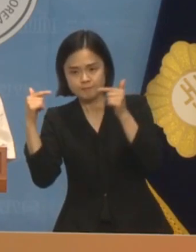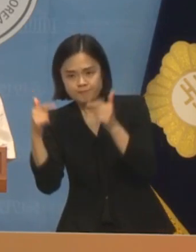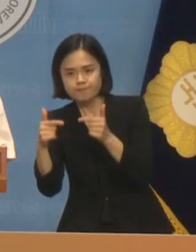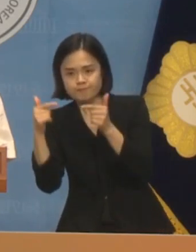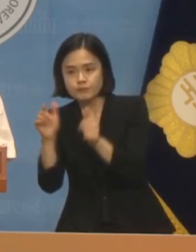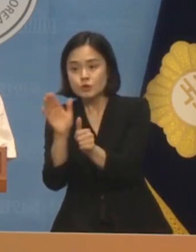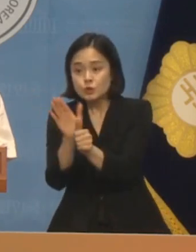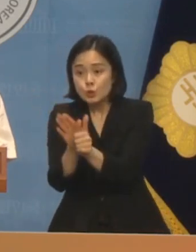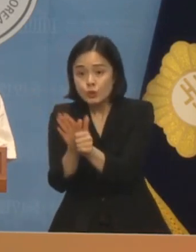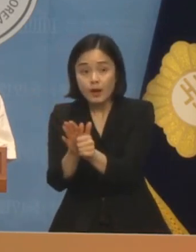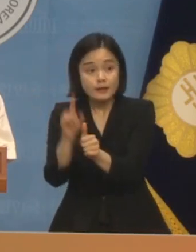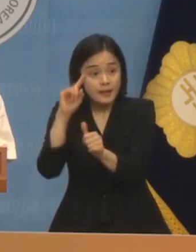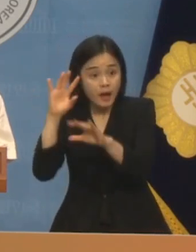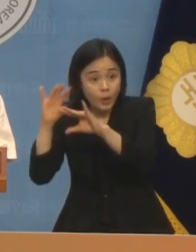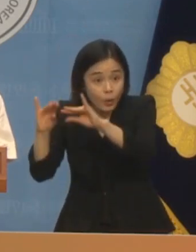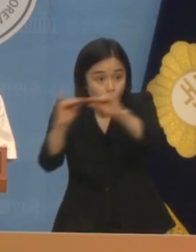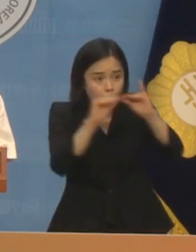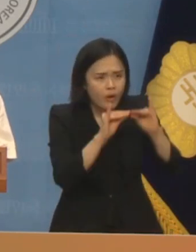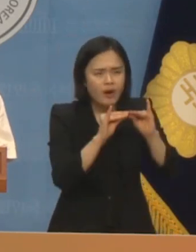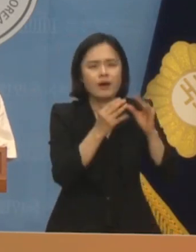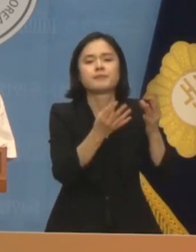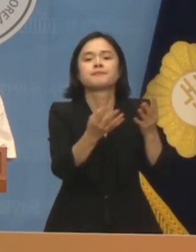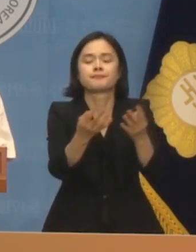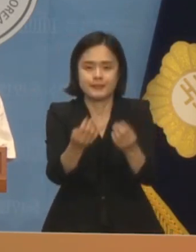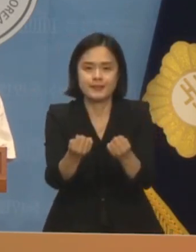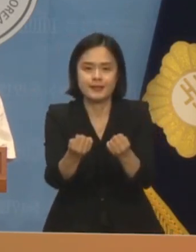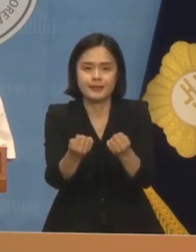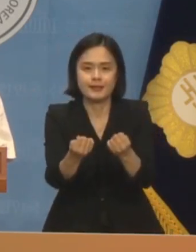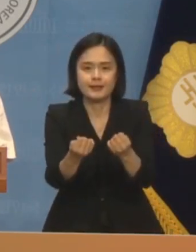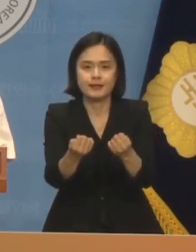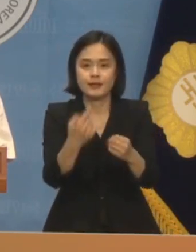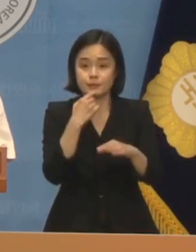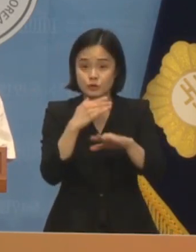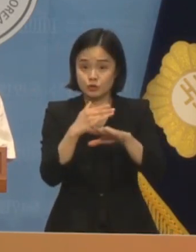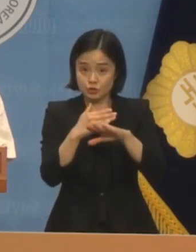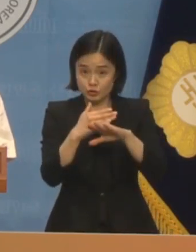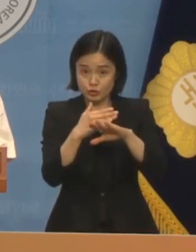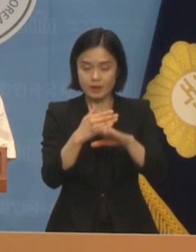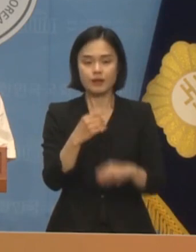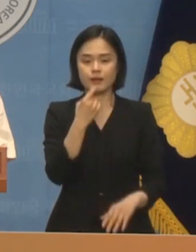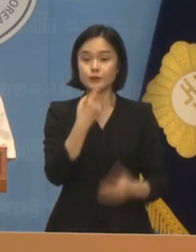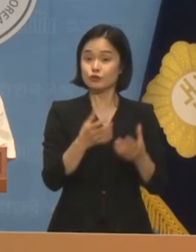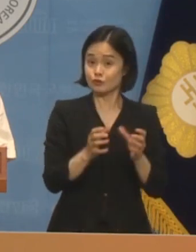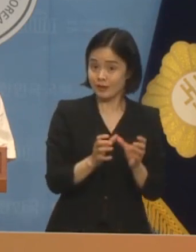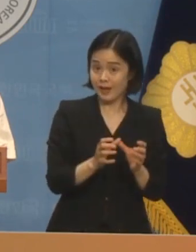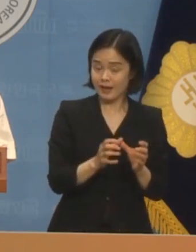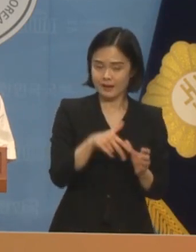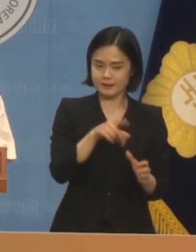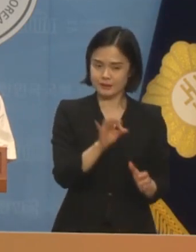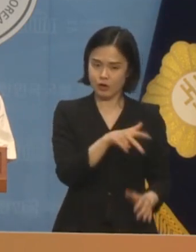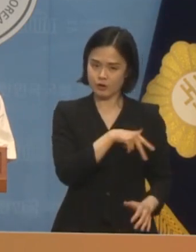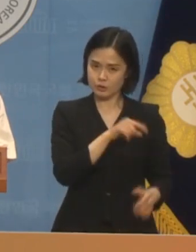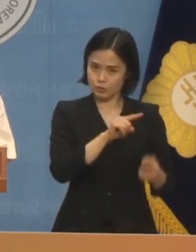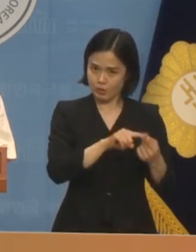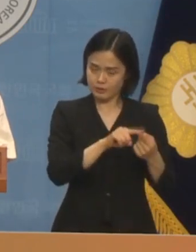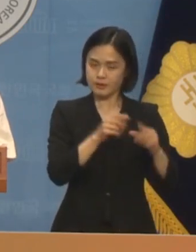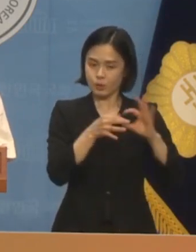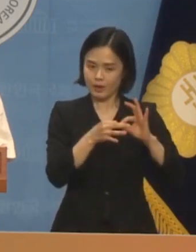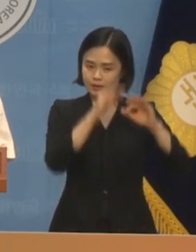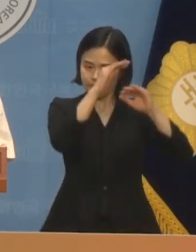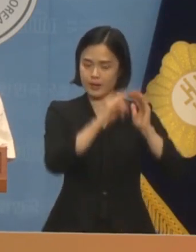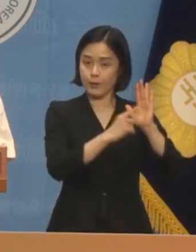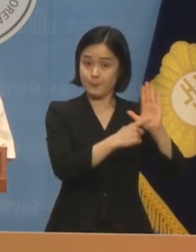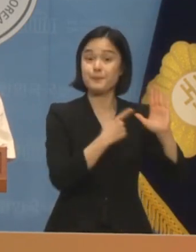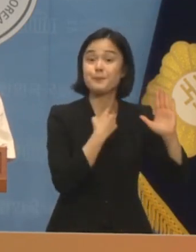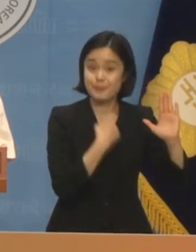생각합니다. 민주당의 정의로 의원께서 관련한 법안을 발의하셨고 정부가 시행령을 개정해서 당장 다음